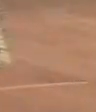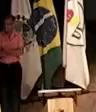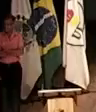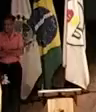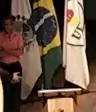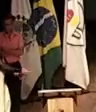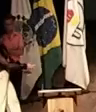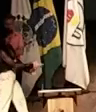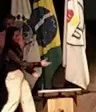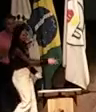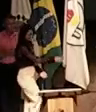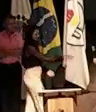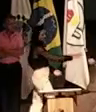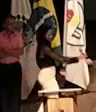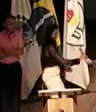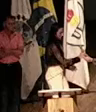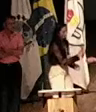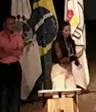obrigada